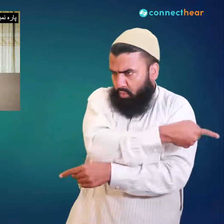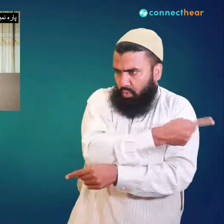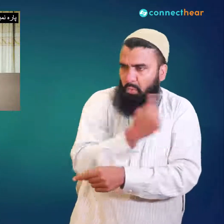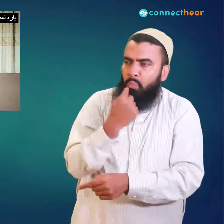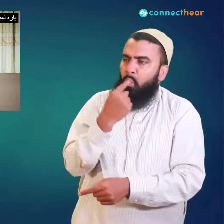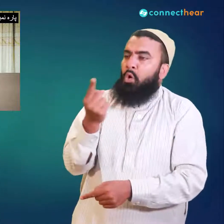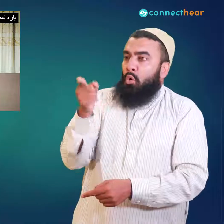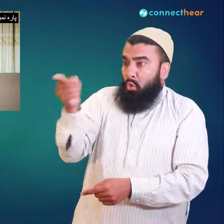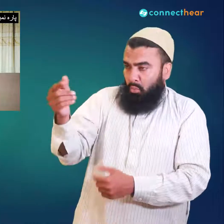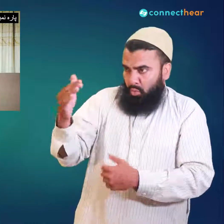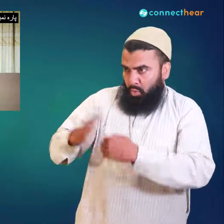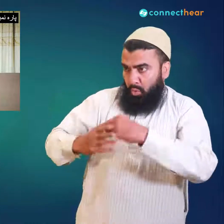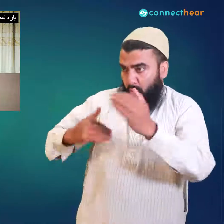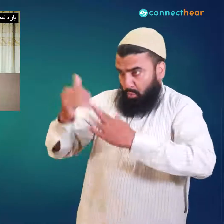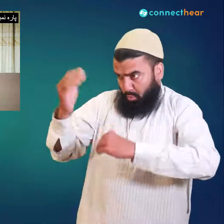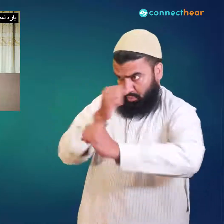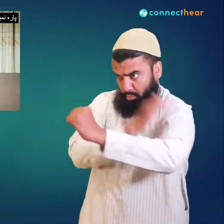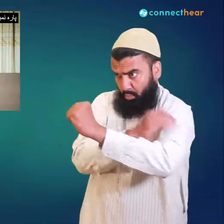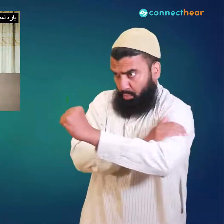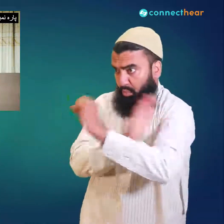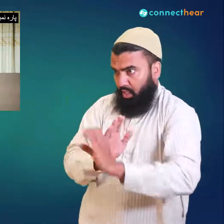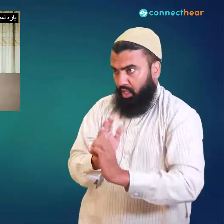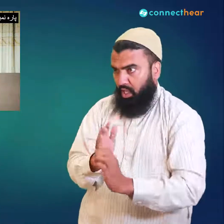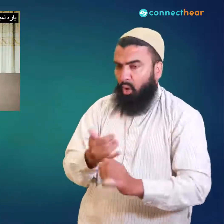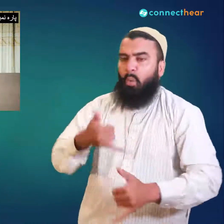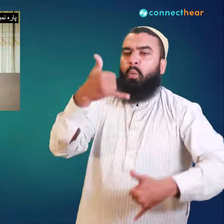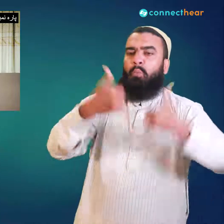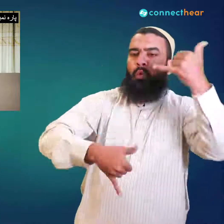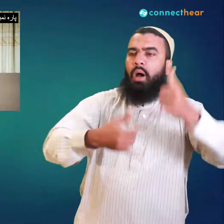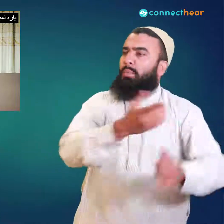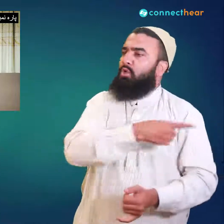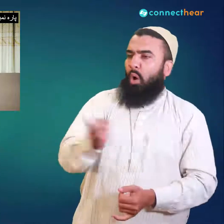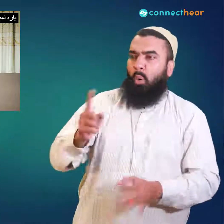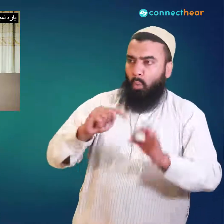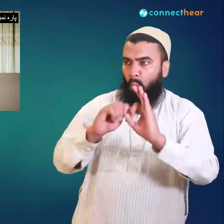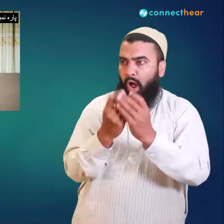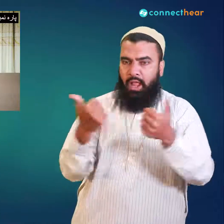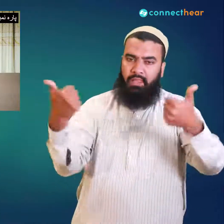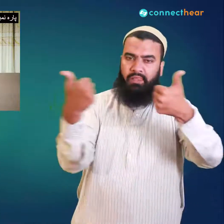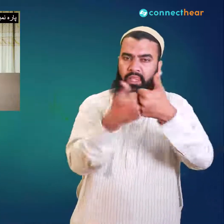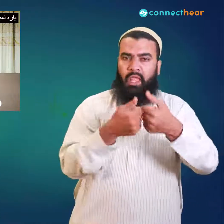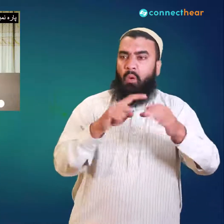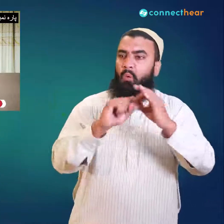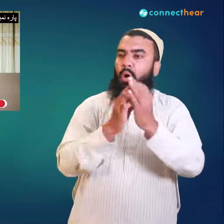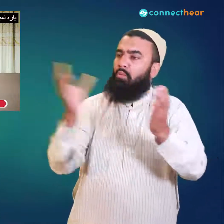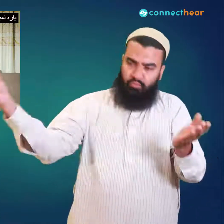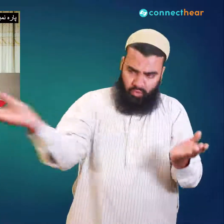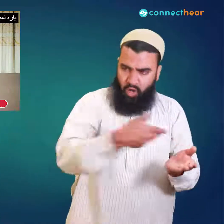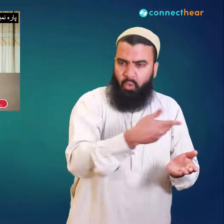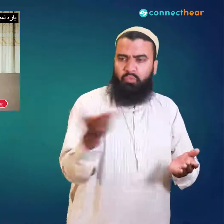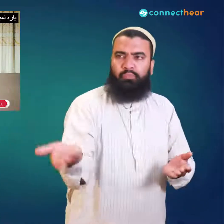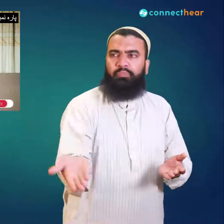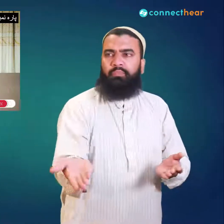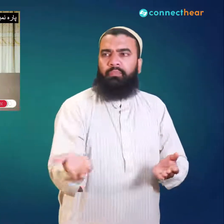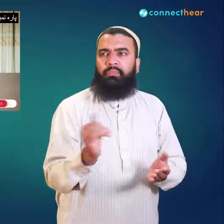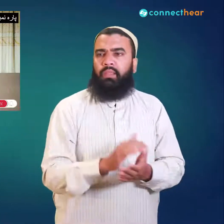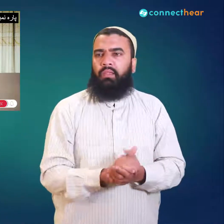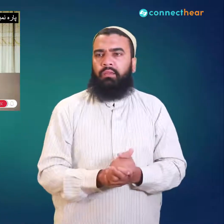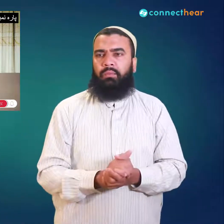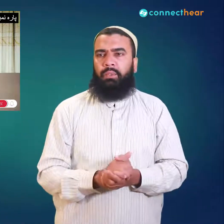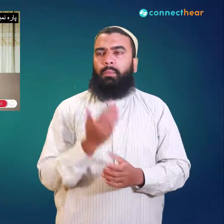لیکن وہ جس طرح اہل زبان تھے اہل عرب، جس طرح اس وقت وہ عاجز